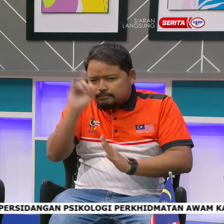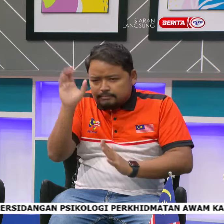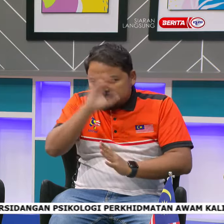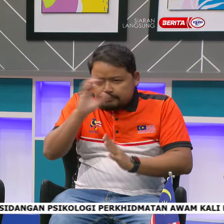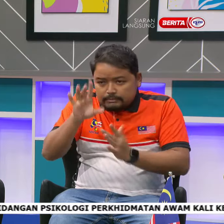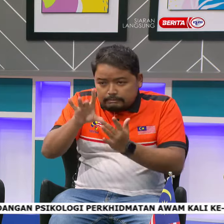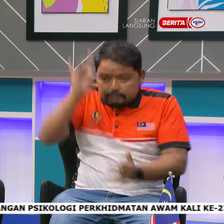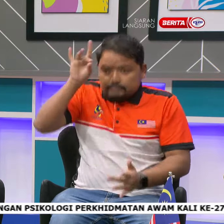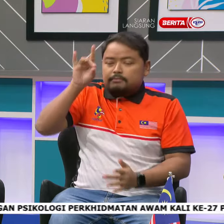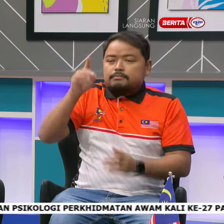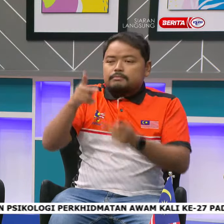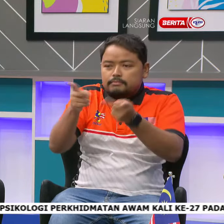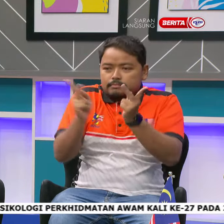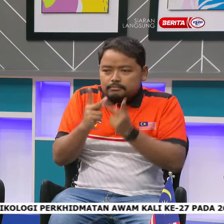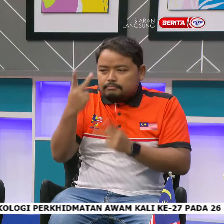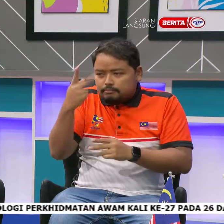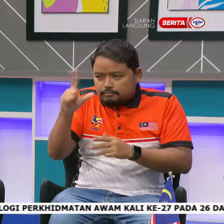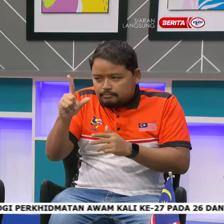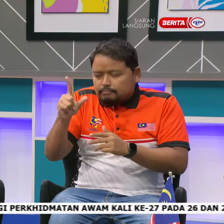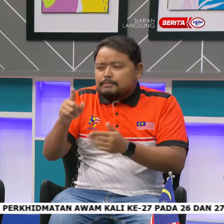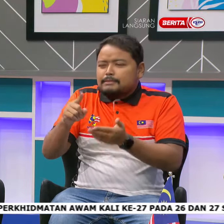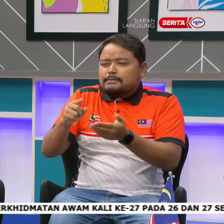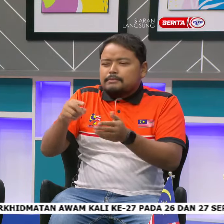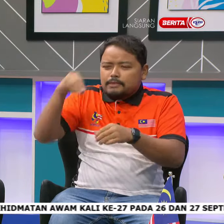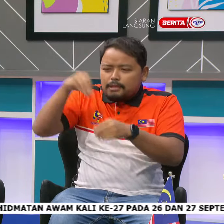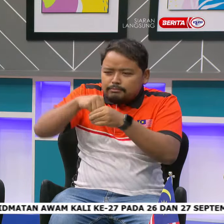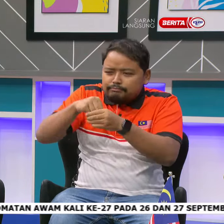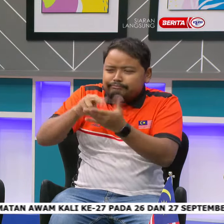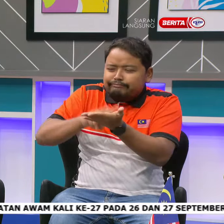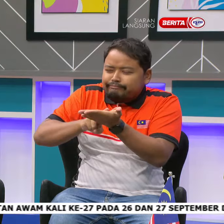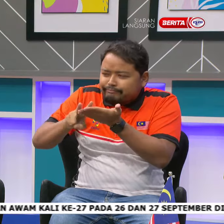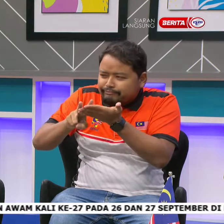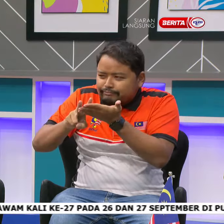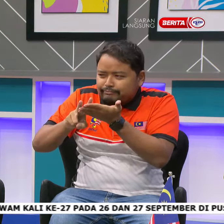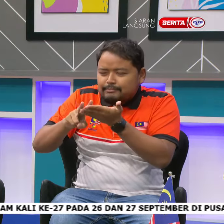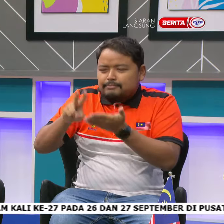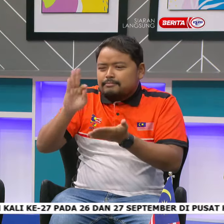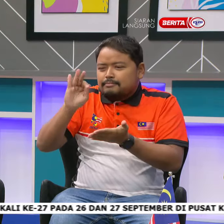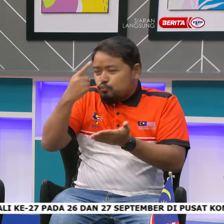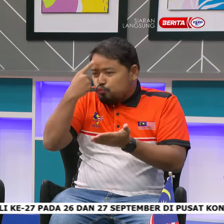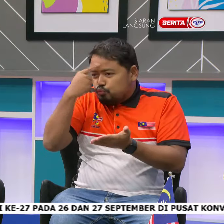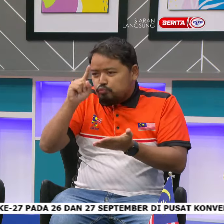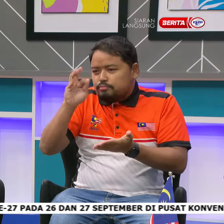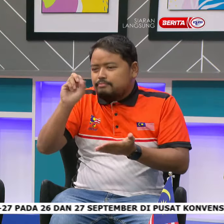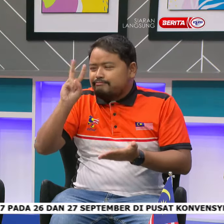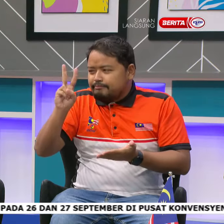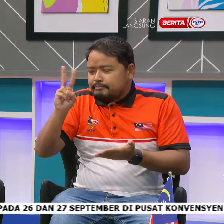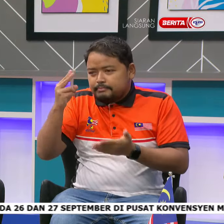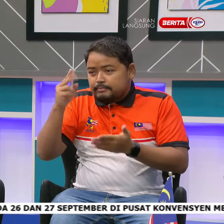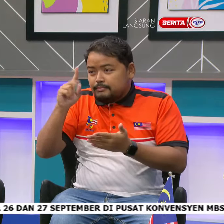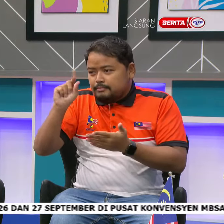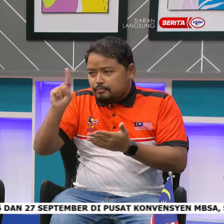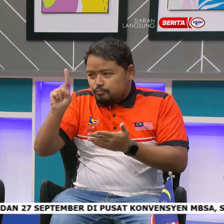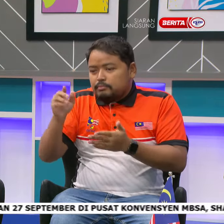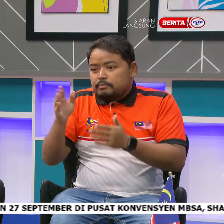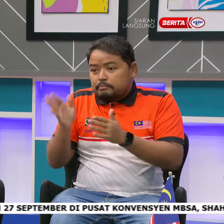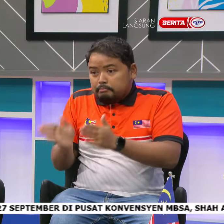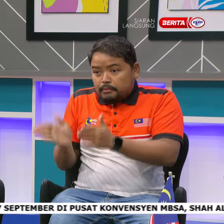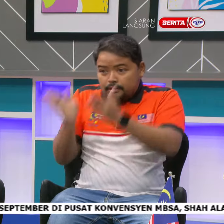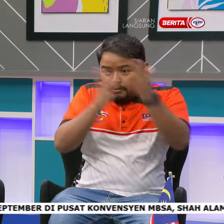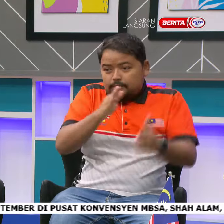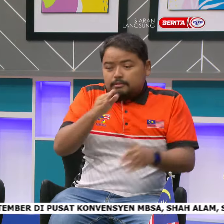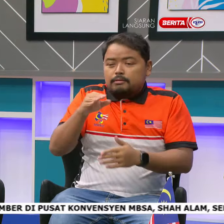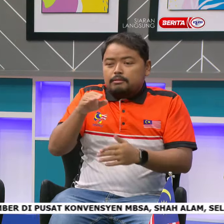daripada muleh mereka menghadapi kesukaran untuk mencari tempat latihan